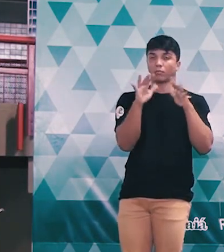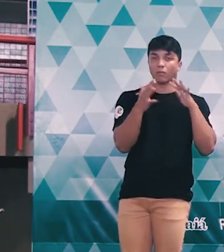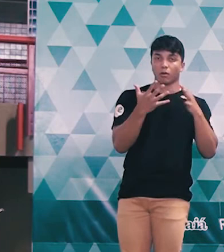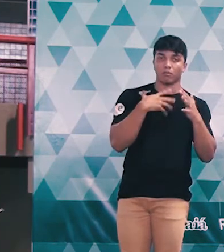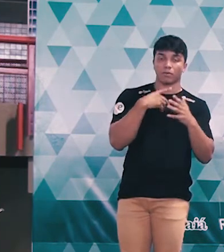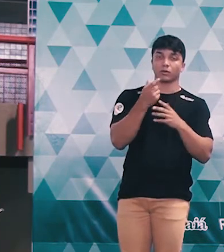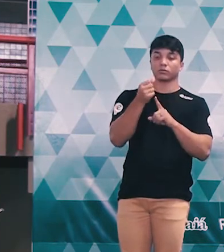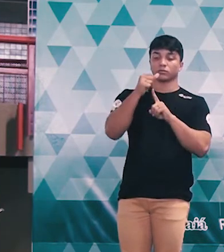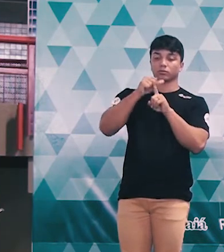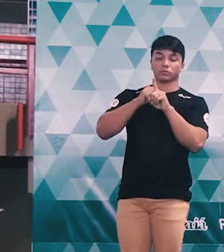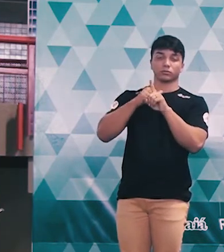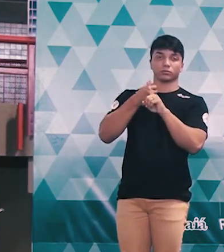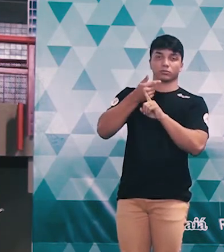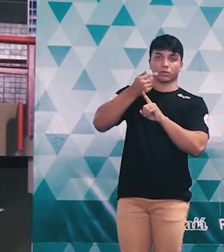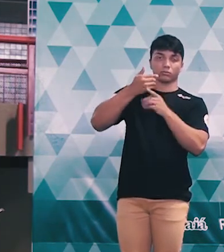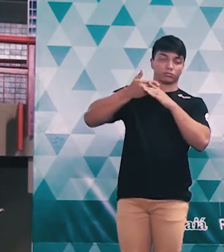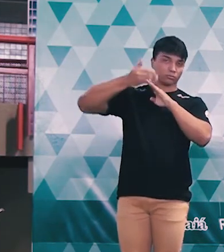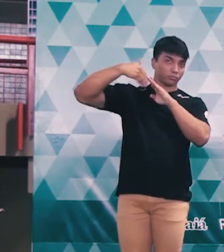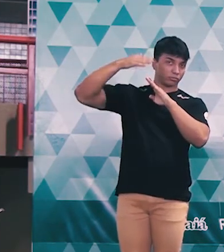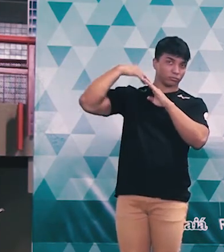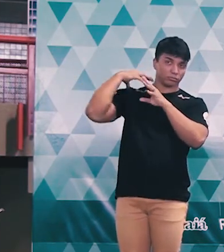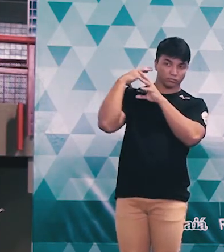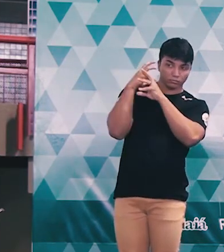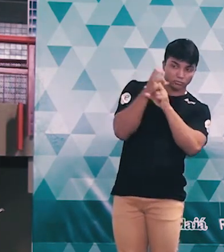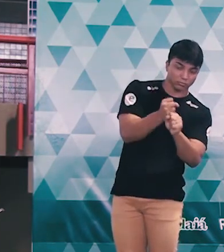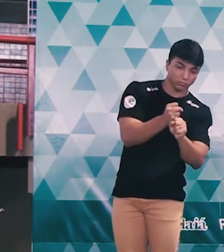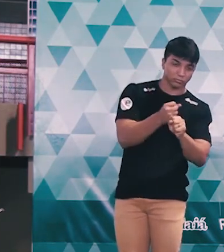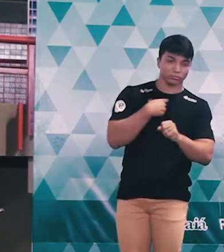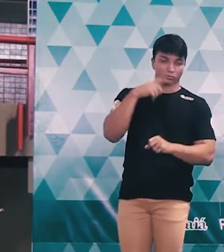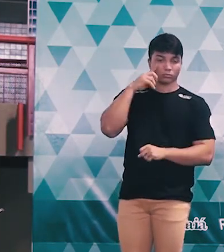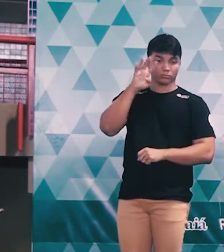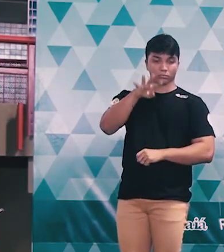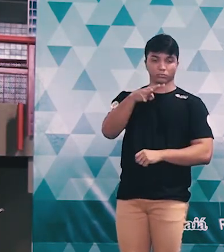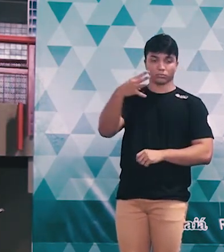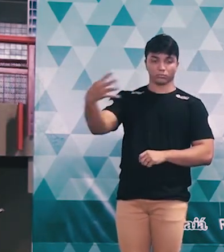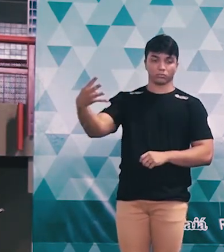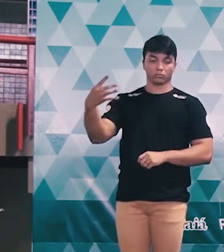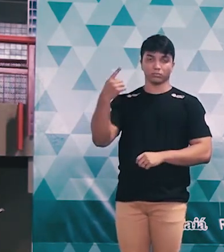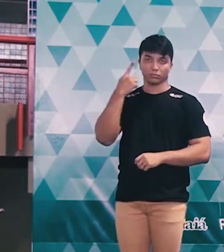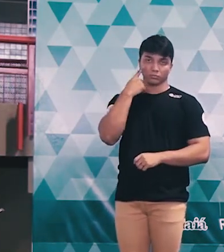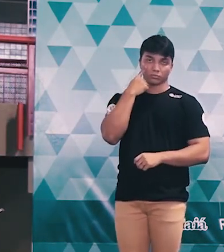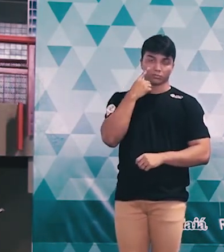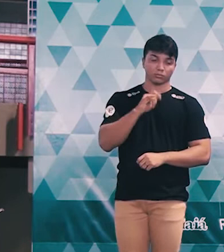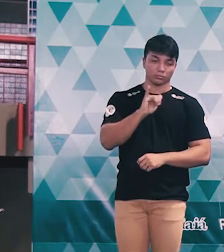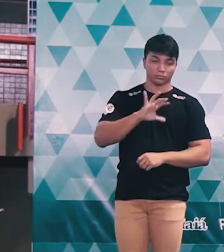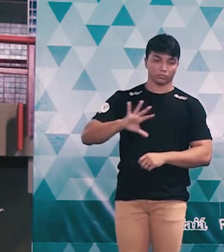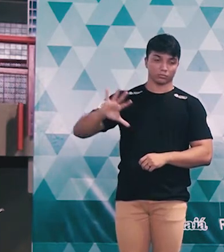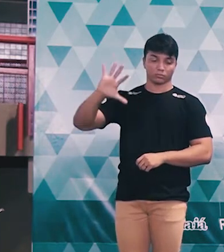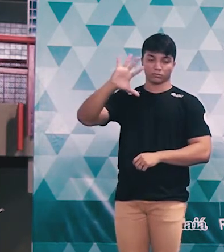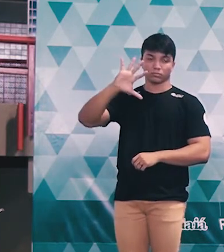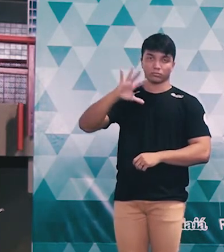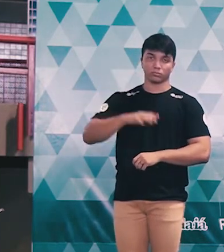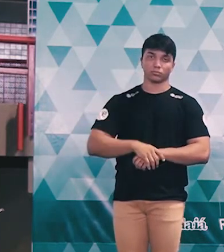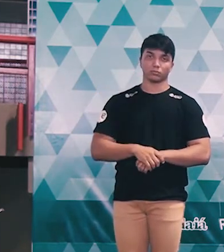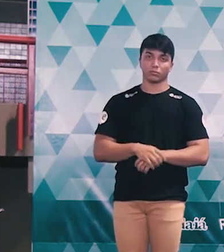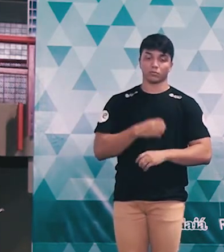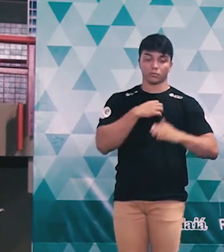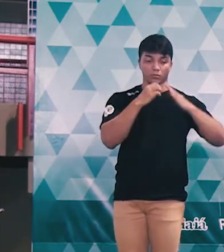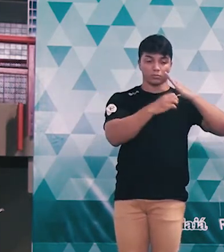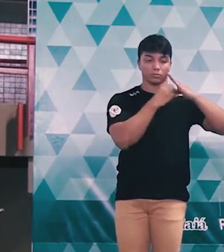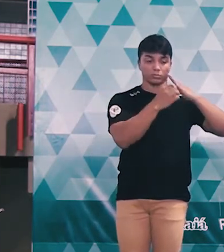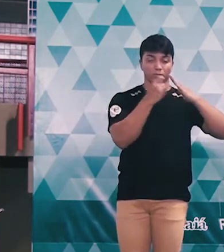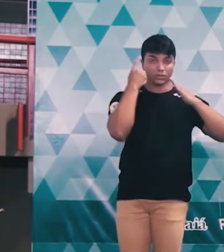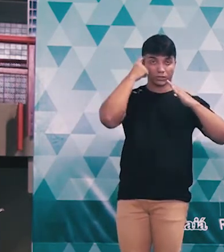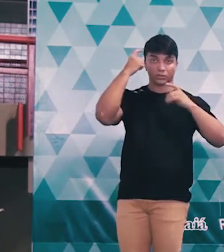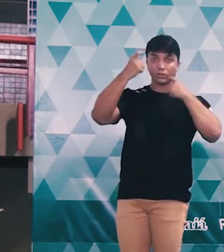últimos 7 meses, conforme dados do quadro. Essa questão é bem fácil. Então, a empresa estava preocupada com